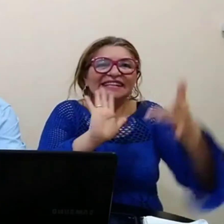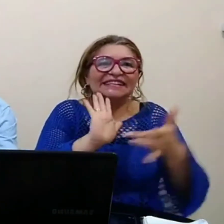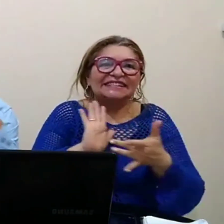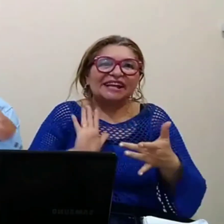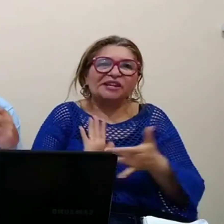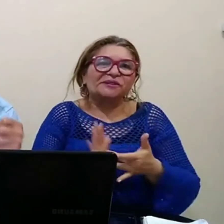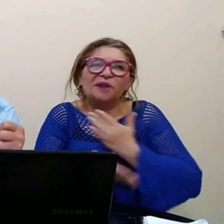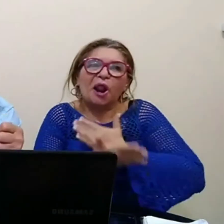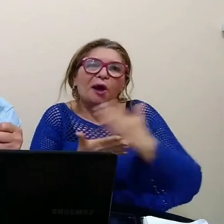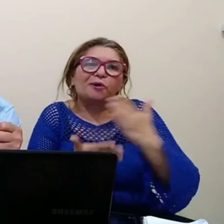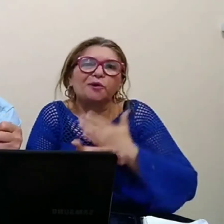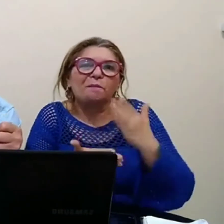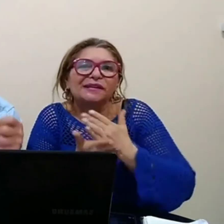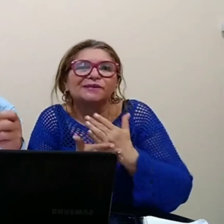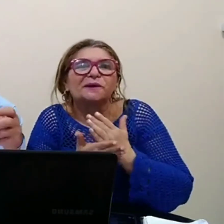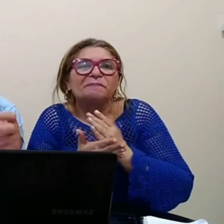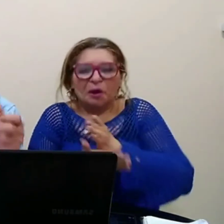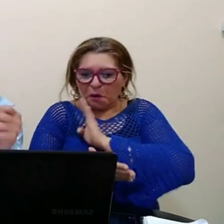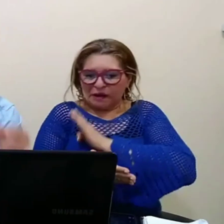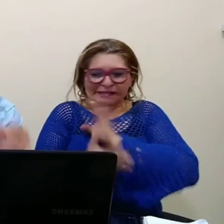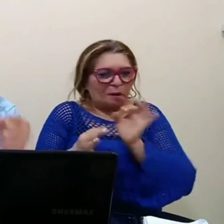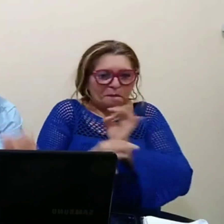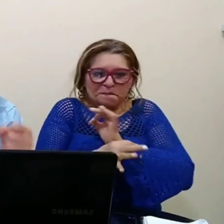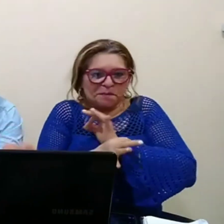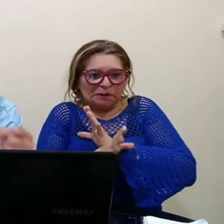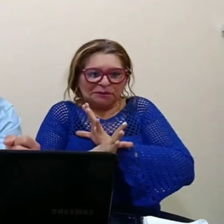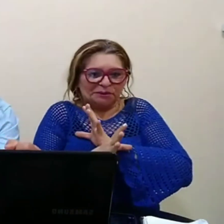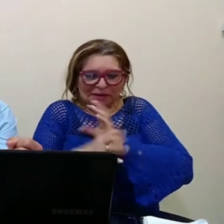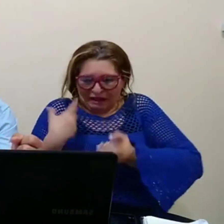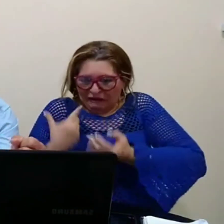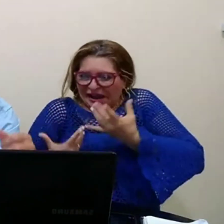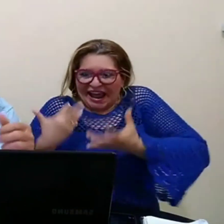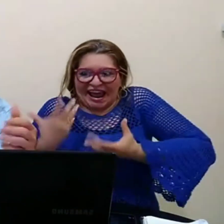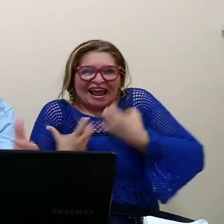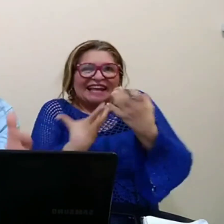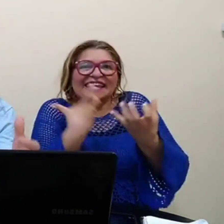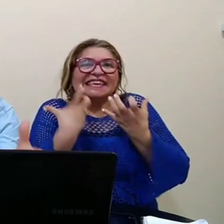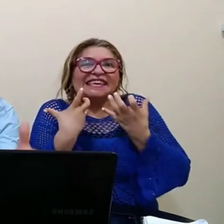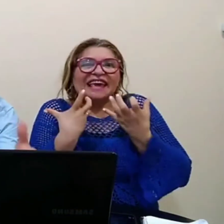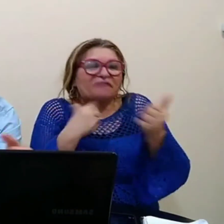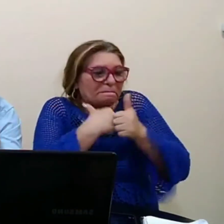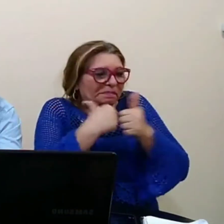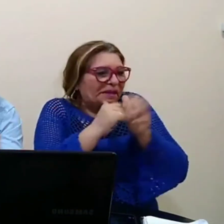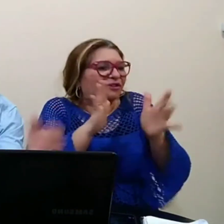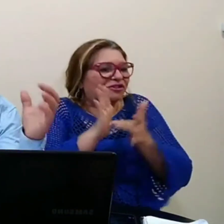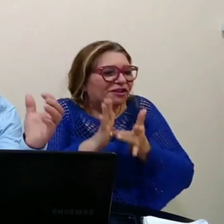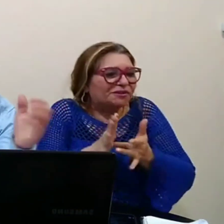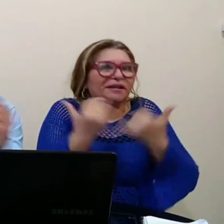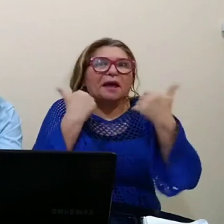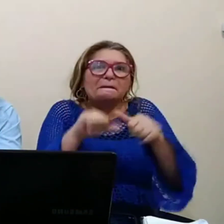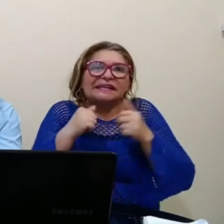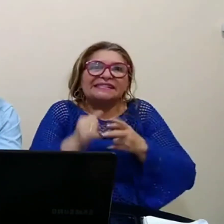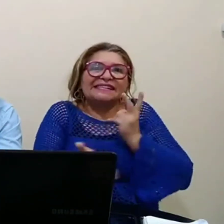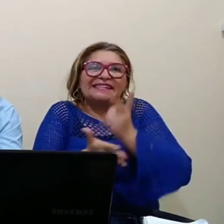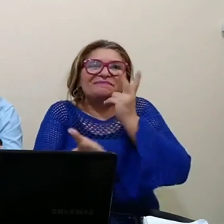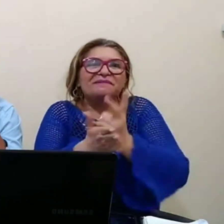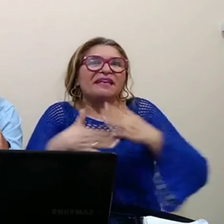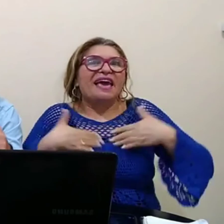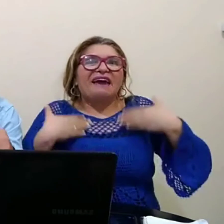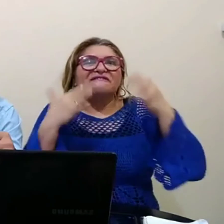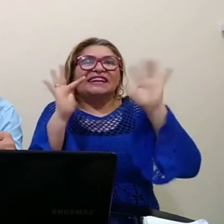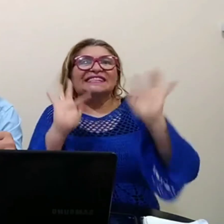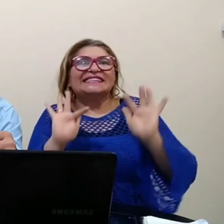quando se converte, quer estar perto de Jesus, servindo o tempo todo, e a gente deve manter isso até a volta de Jesus, até